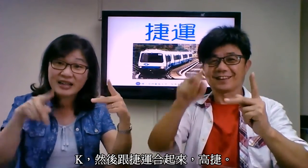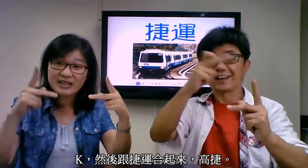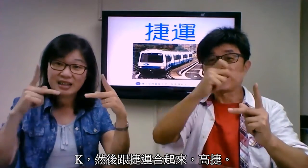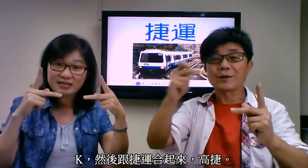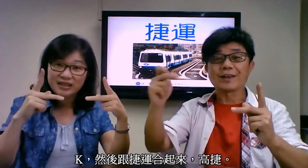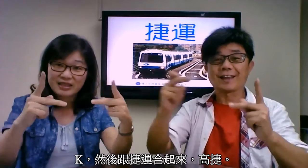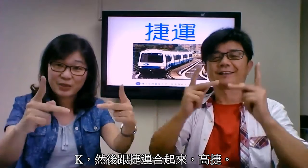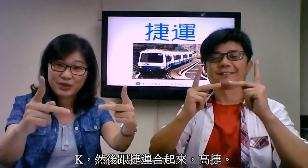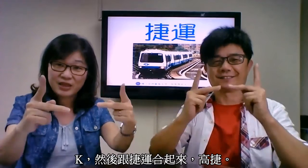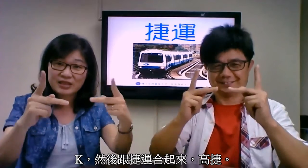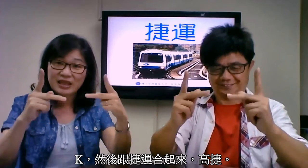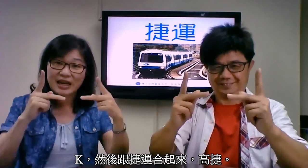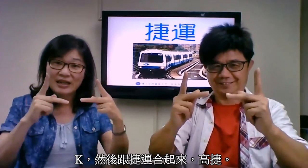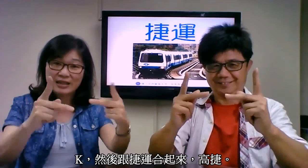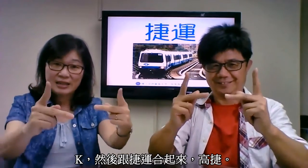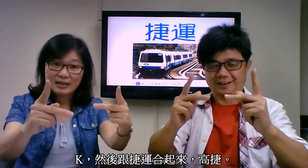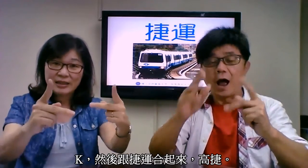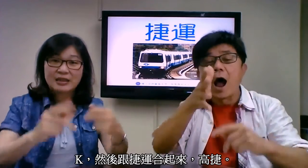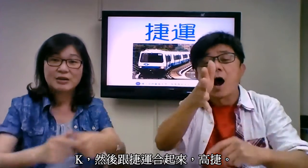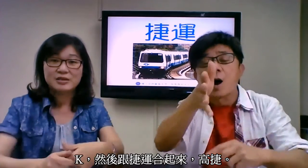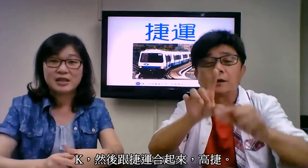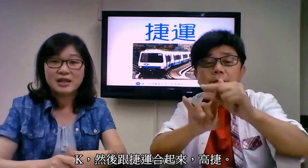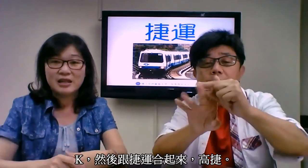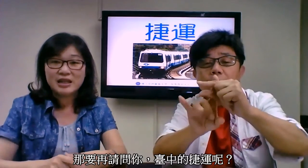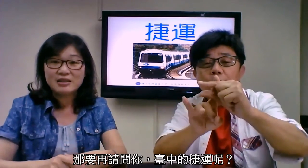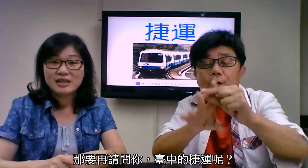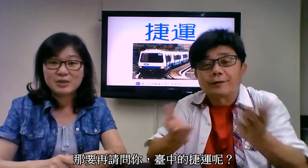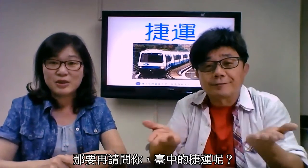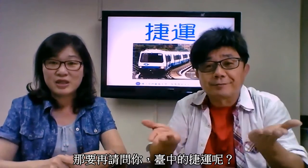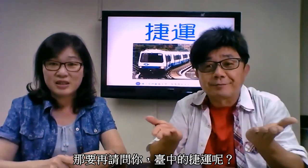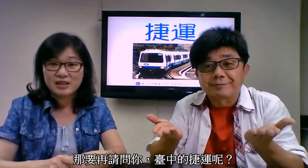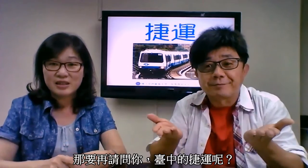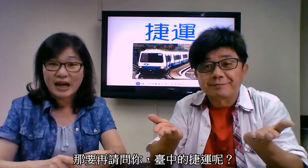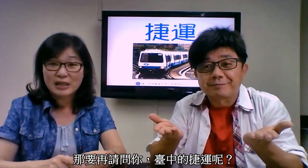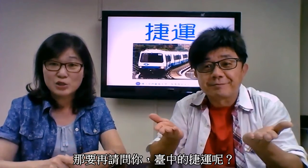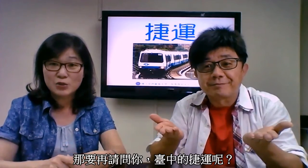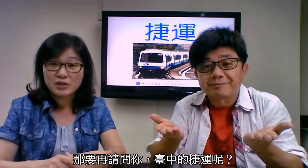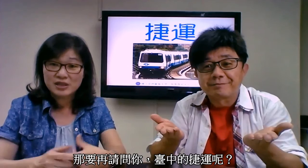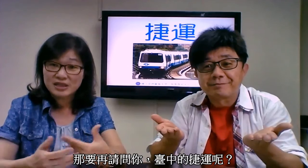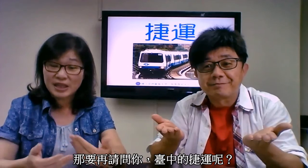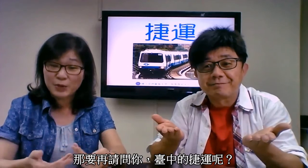然后跟捷运合起来高捷。那要再请问你，台中的捷运